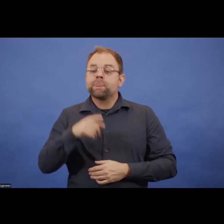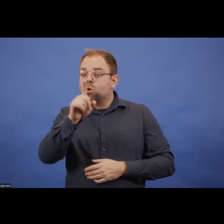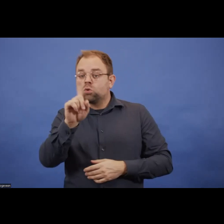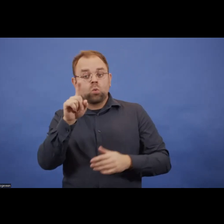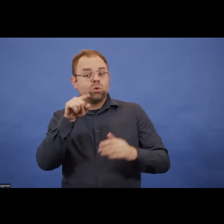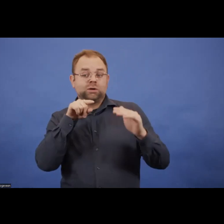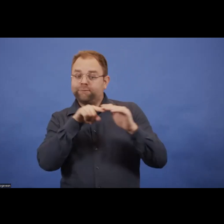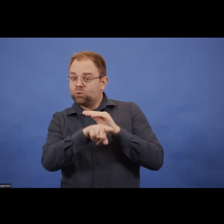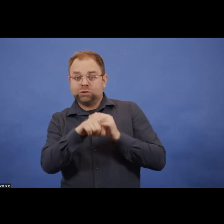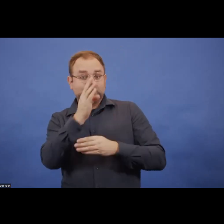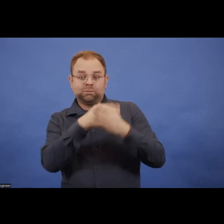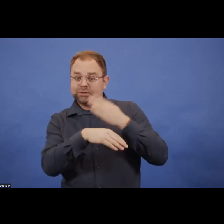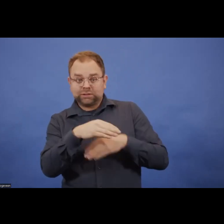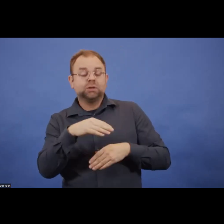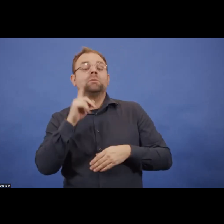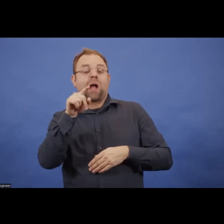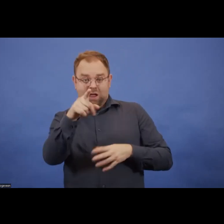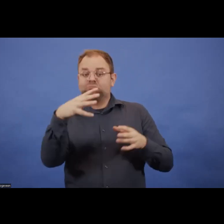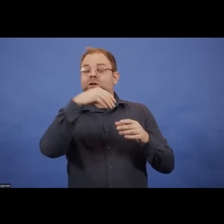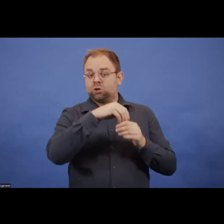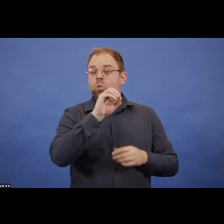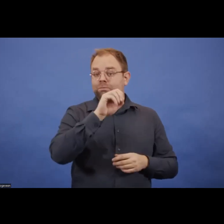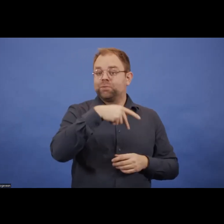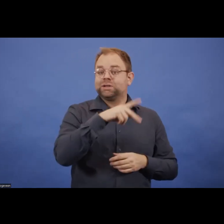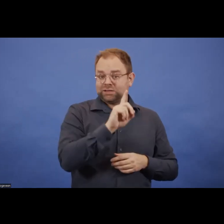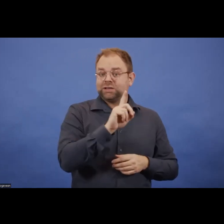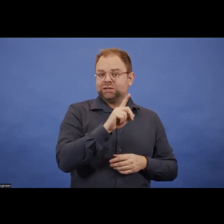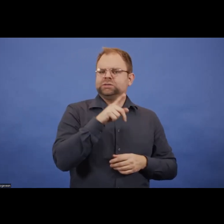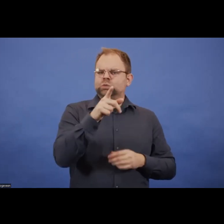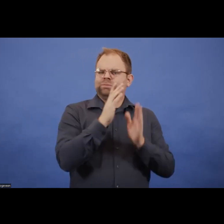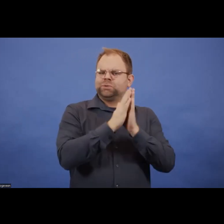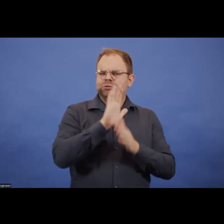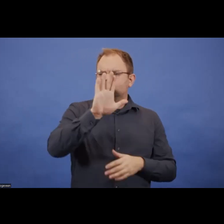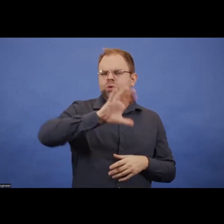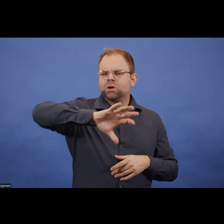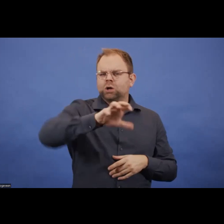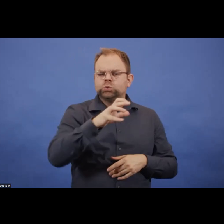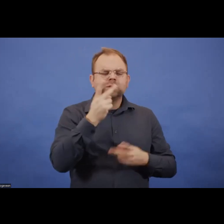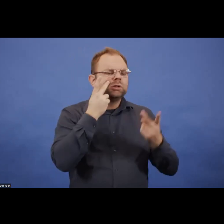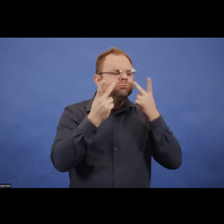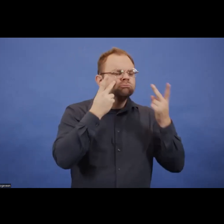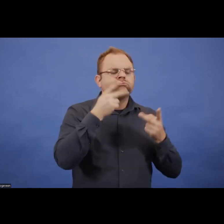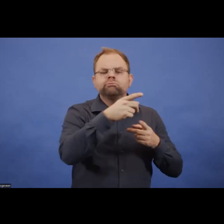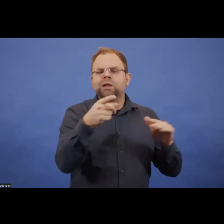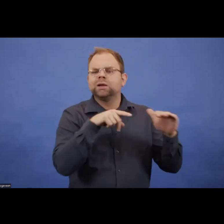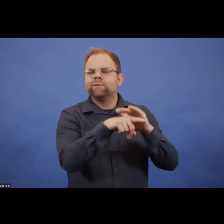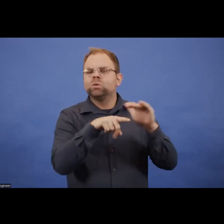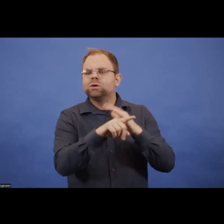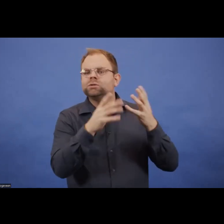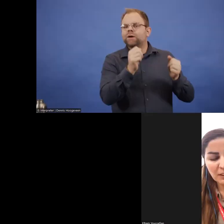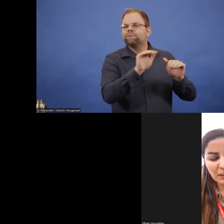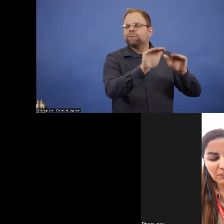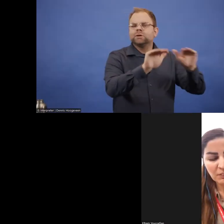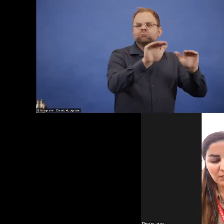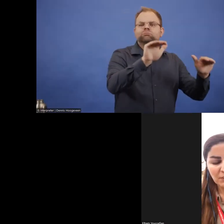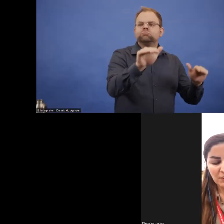que ellos puedan aprender sobre el foro colaborativo de los refugiados. Y esto es solamente un comienzo